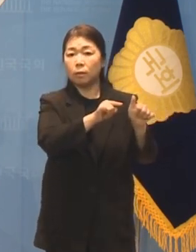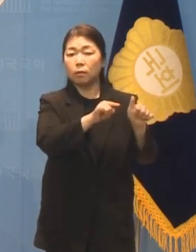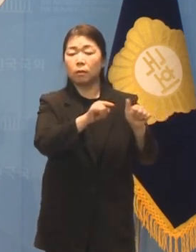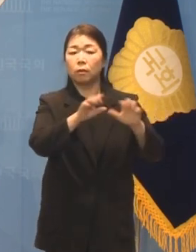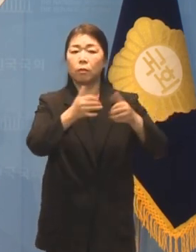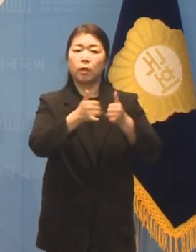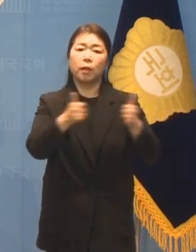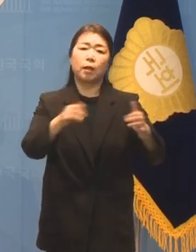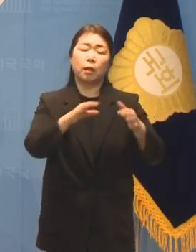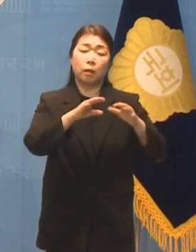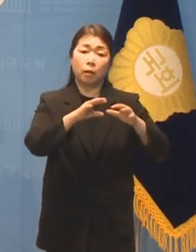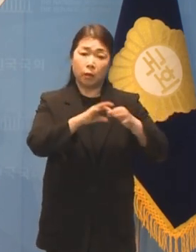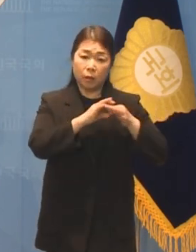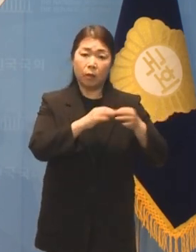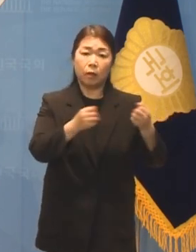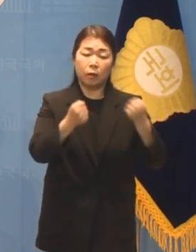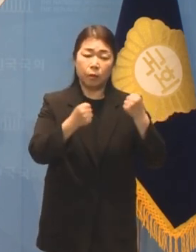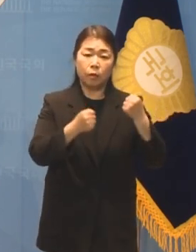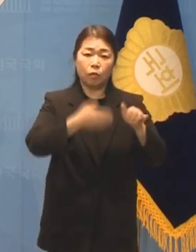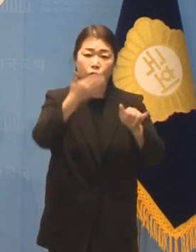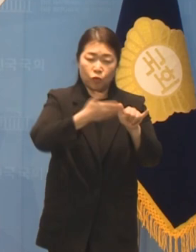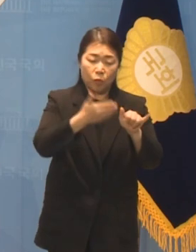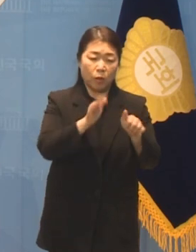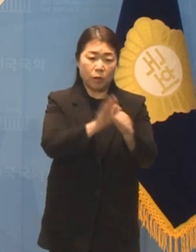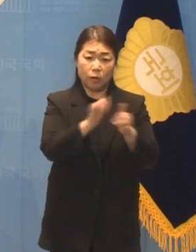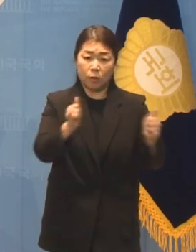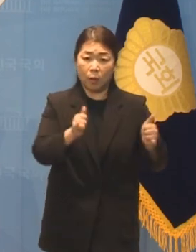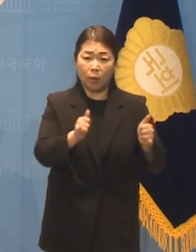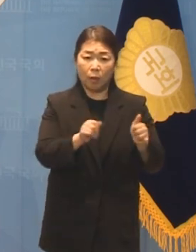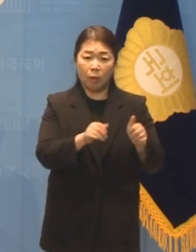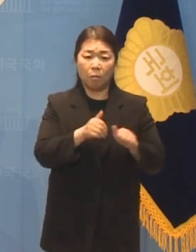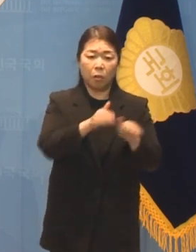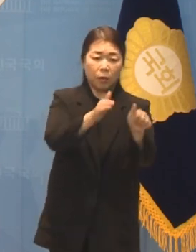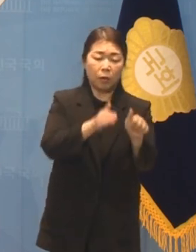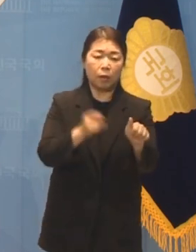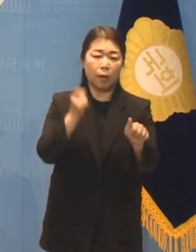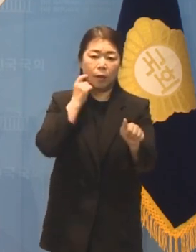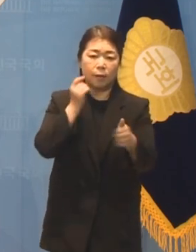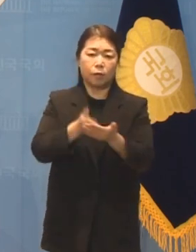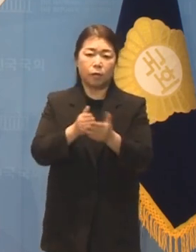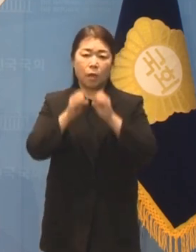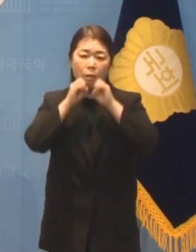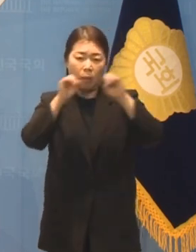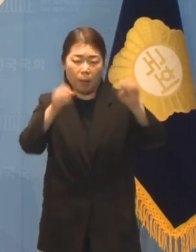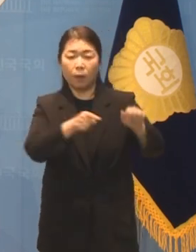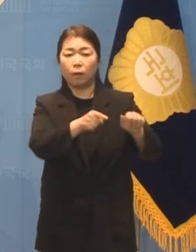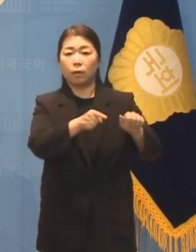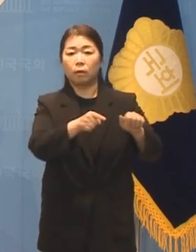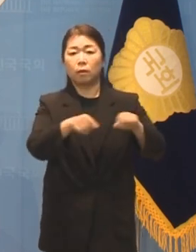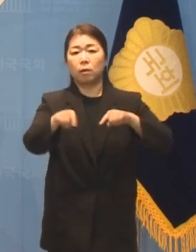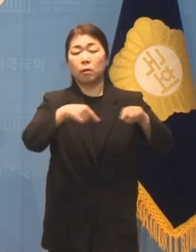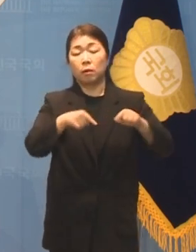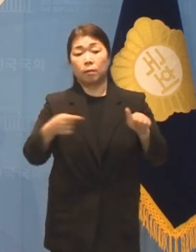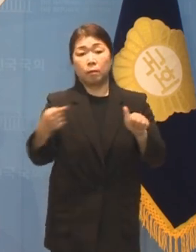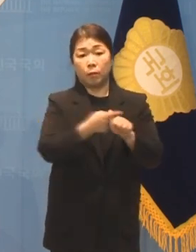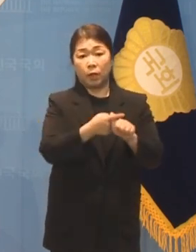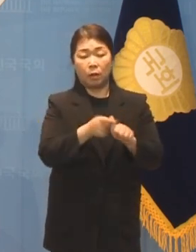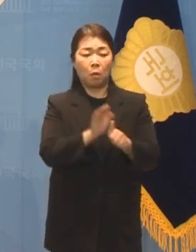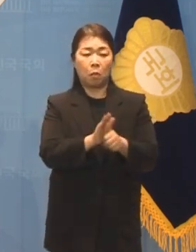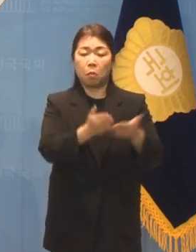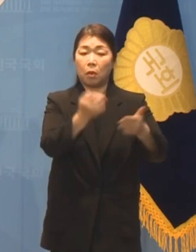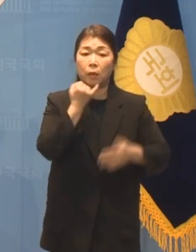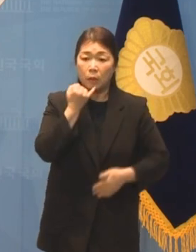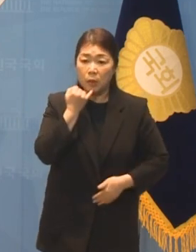국민의힘은 유튜버와 지지자를 앞세워 가짜뉴스를 퍼뜨리며 정치 테러를 옹호하더니 이제